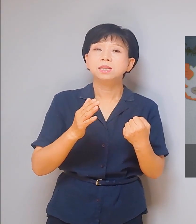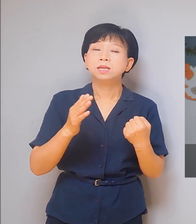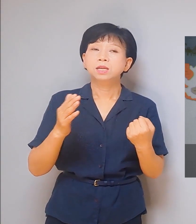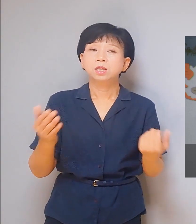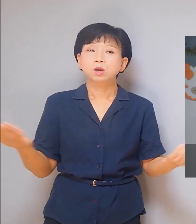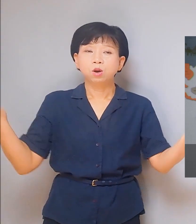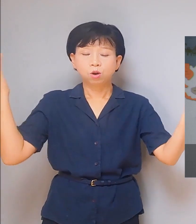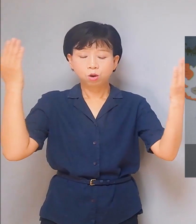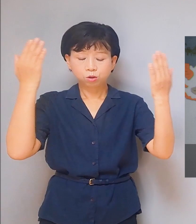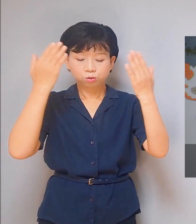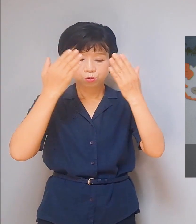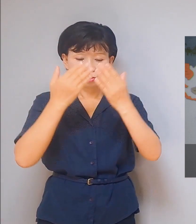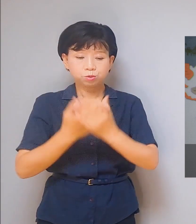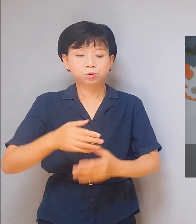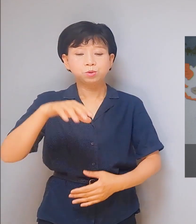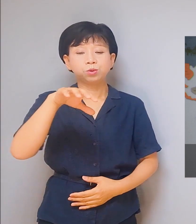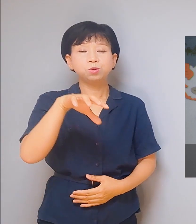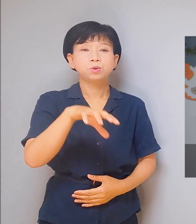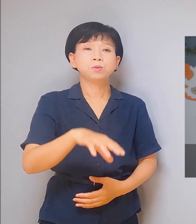기울이시니